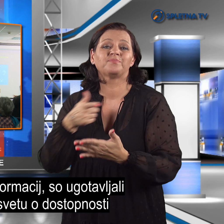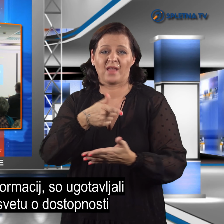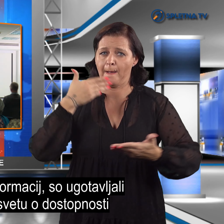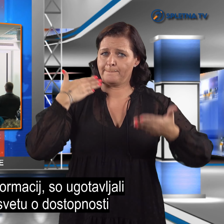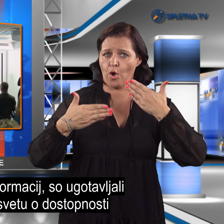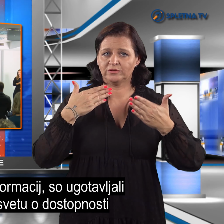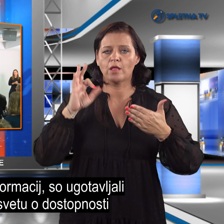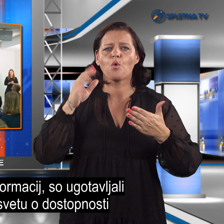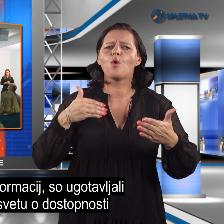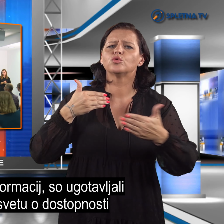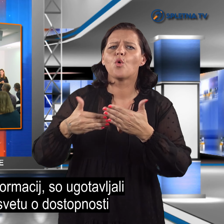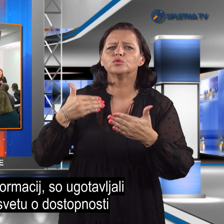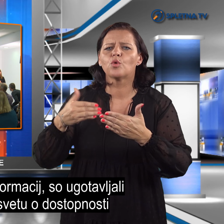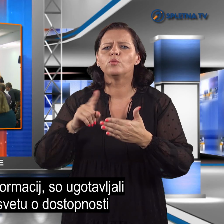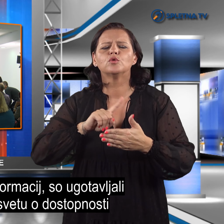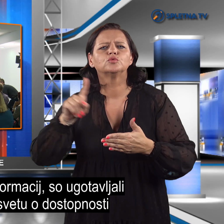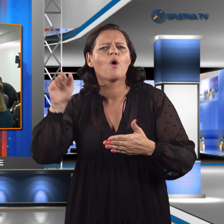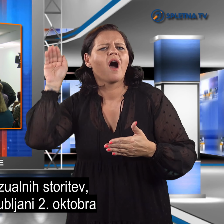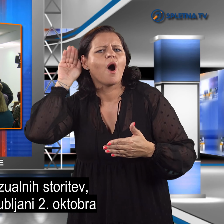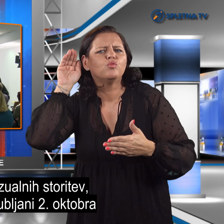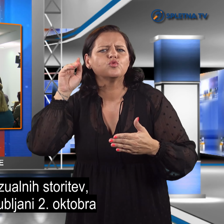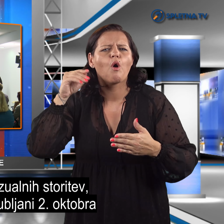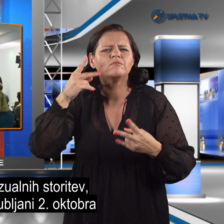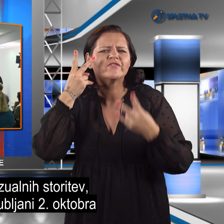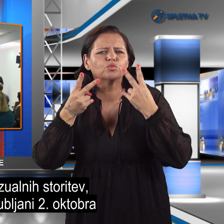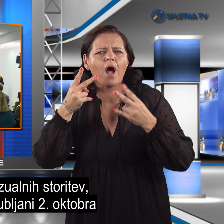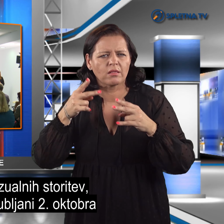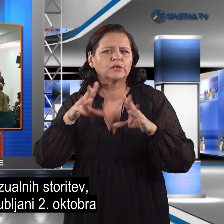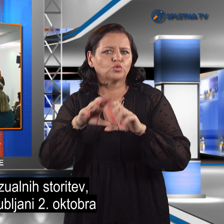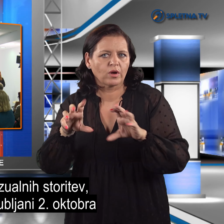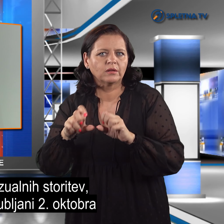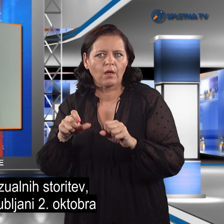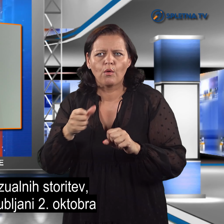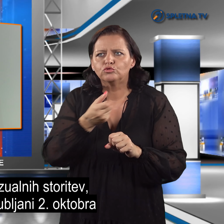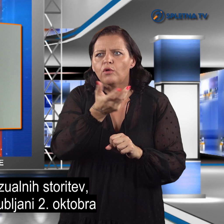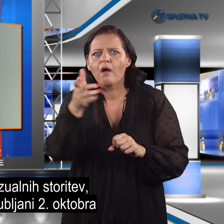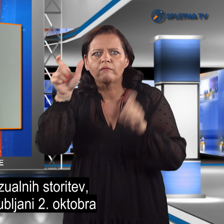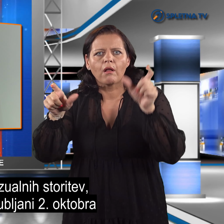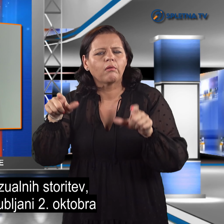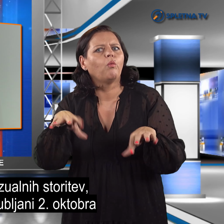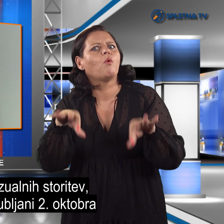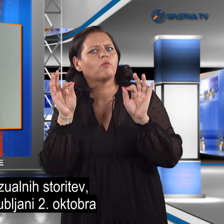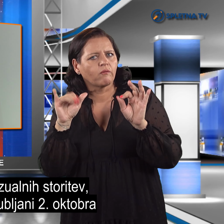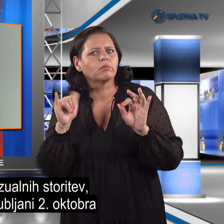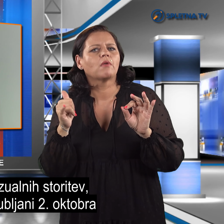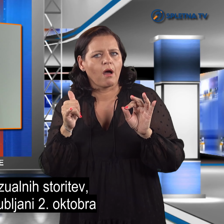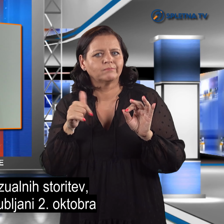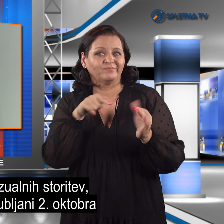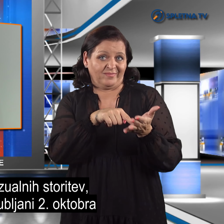o dostopnosti do avdiovizualnih storitev, ki ga je v Ljubljani 2. oktobra organizirala Zveza društev gluhih